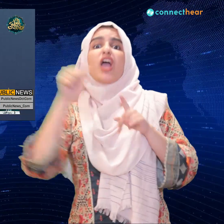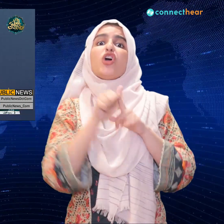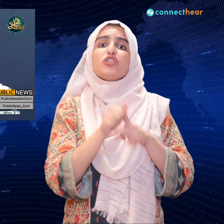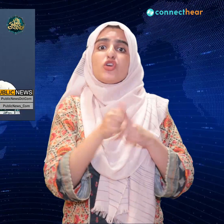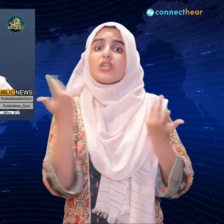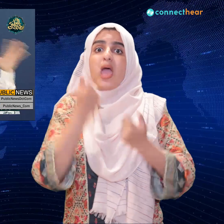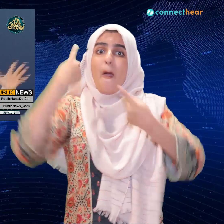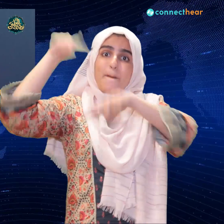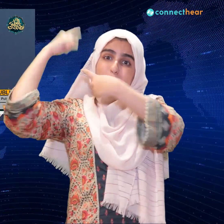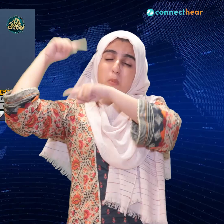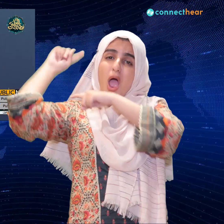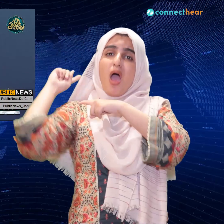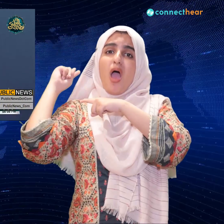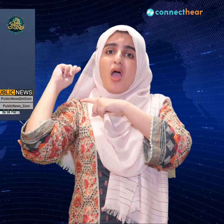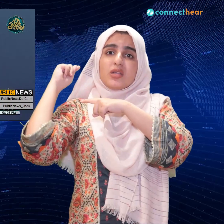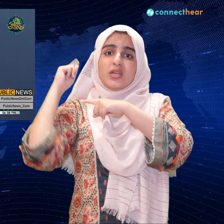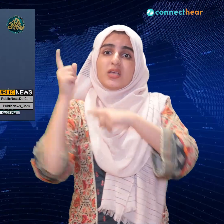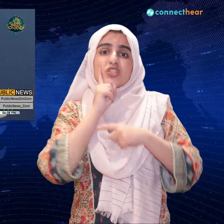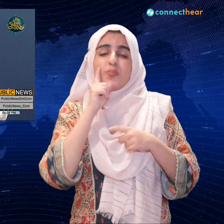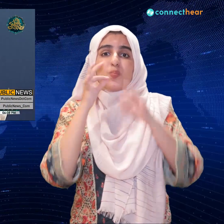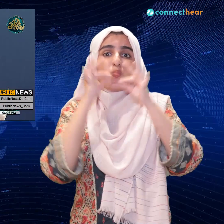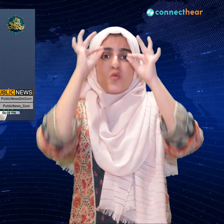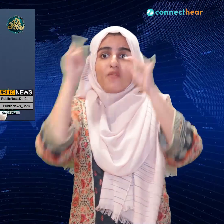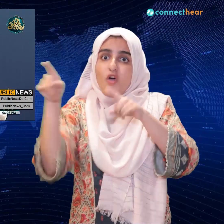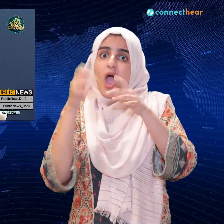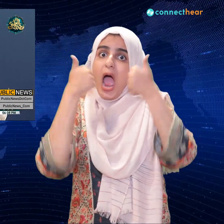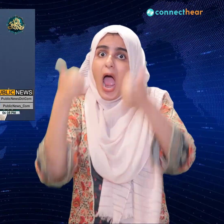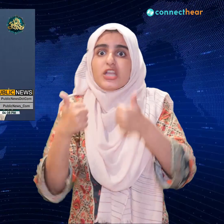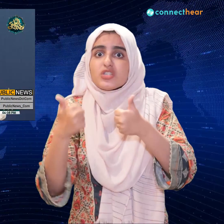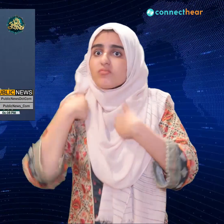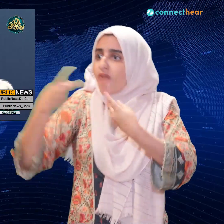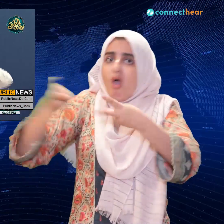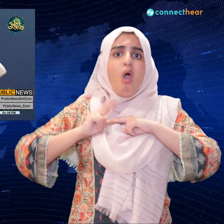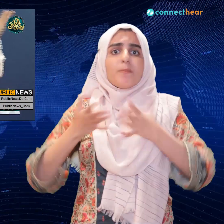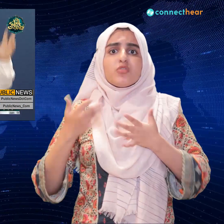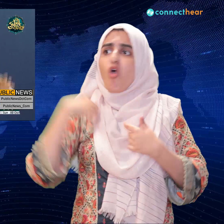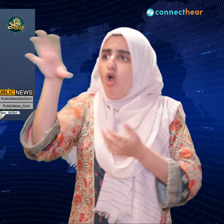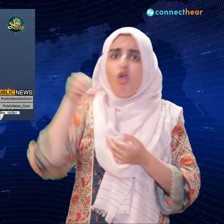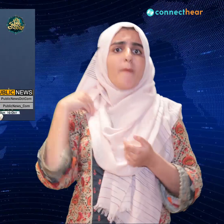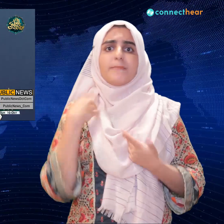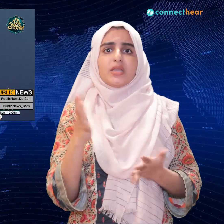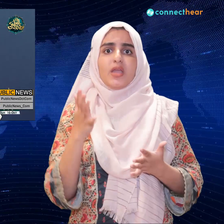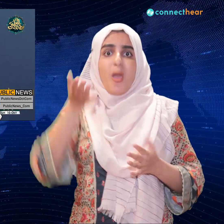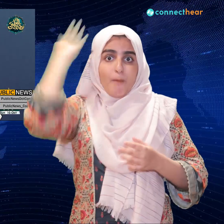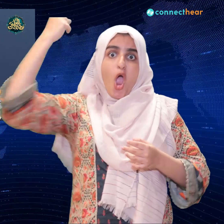کہ ساری دنیا کی سویلائزیشن میں سے واحد مسلمانوں کا سویلائزیشن تھا جدھر غلام بادشاہ بن گئے.